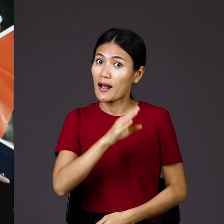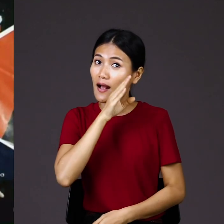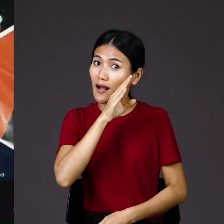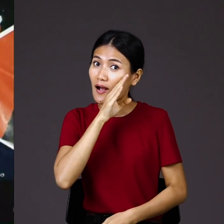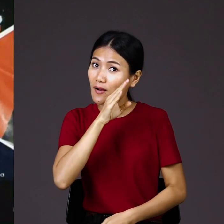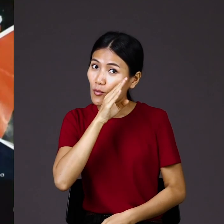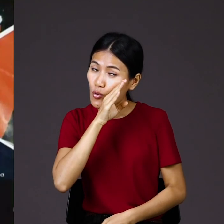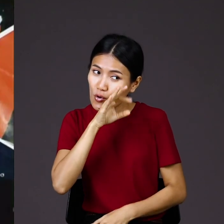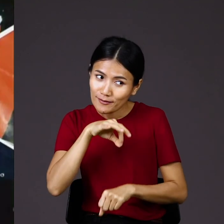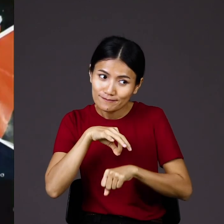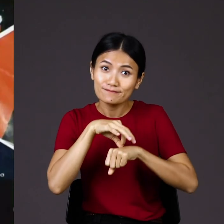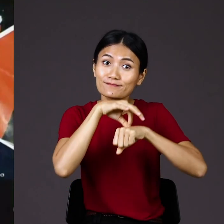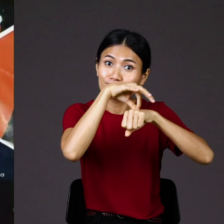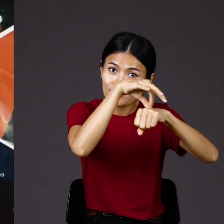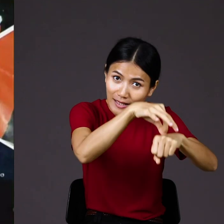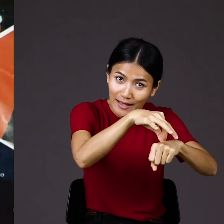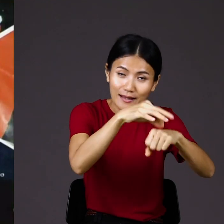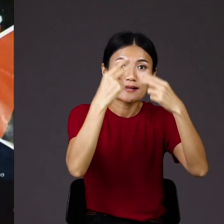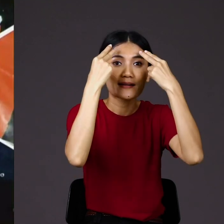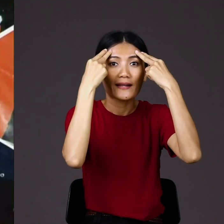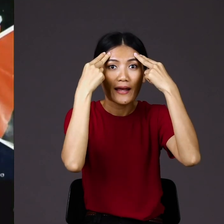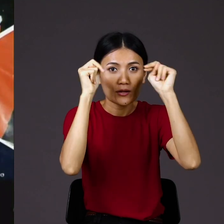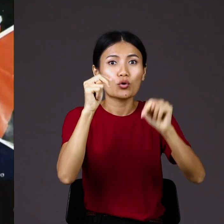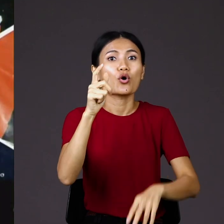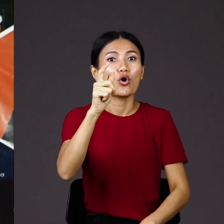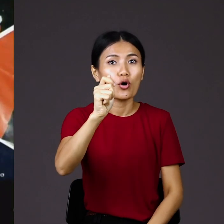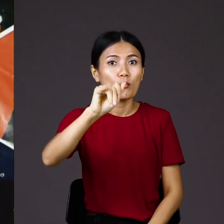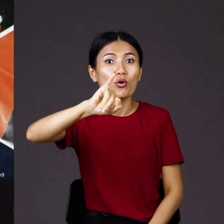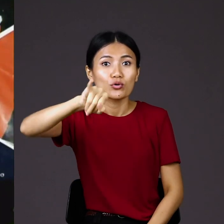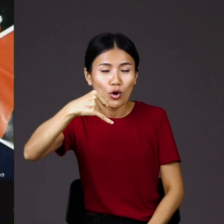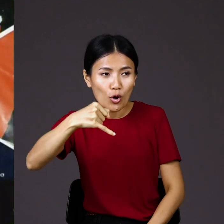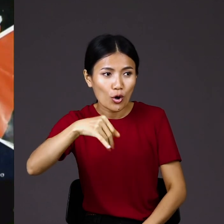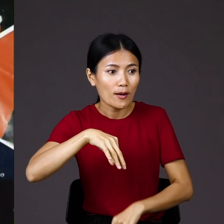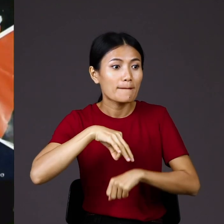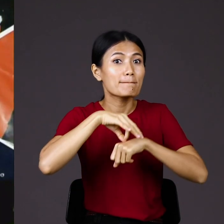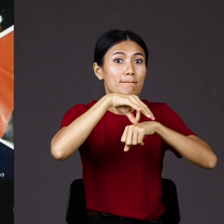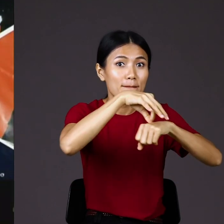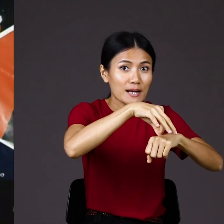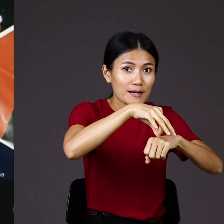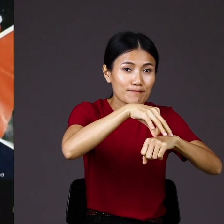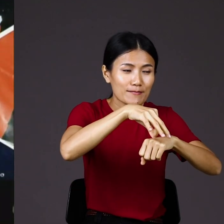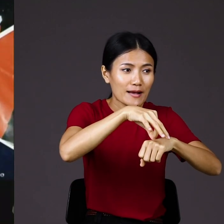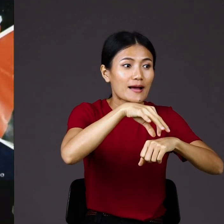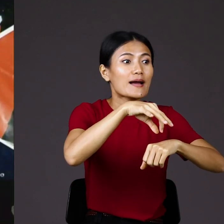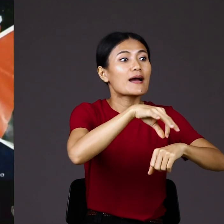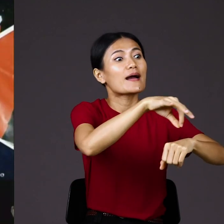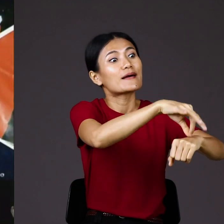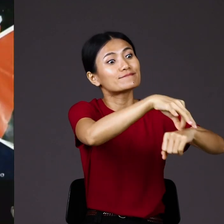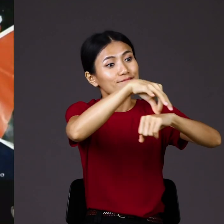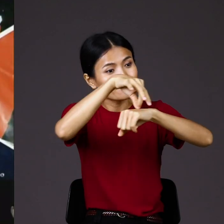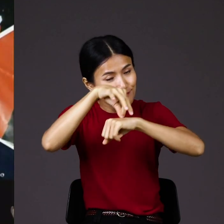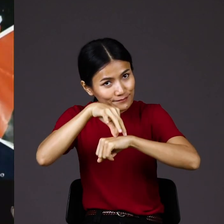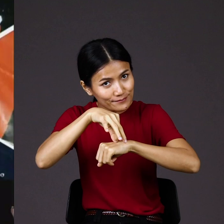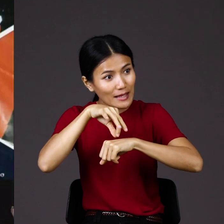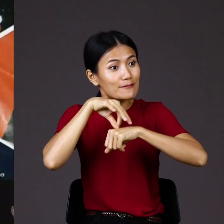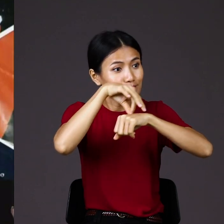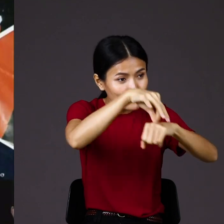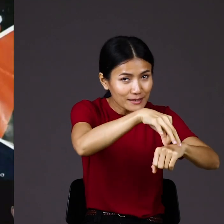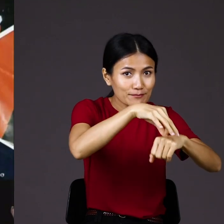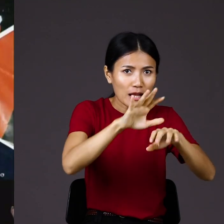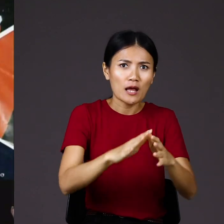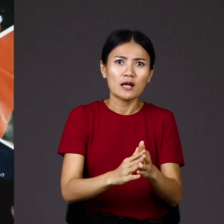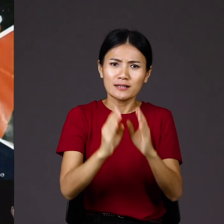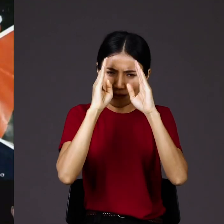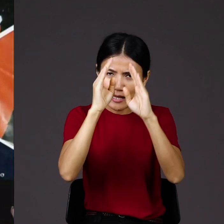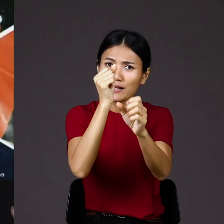ถ้าเราได้เข้าไปบริหารและถ้าเราได้ไปเป็นตัวแทนของประชาชนเราจะทำให้ดีที่สุด